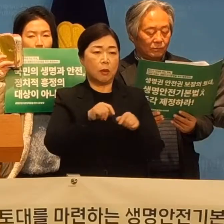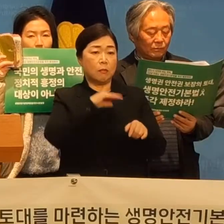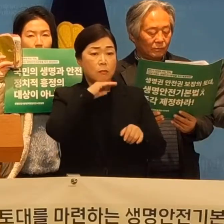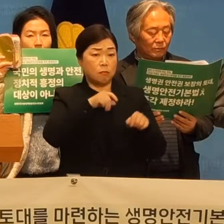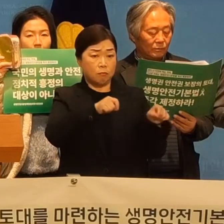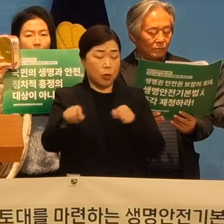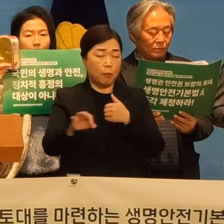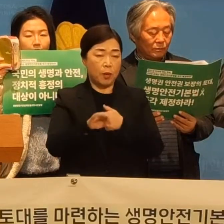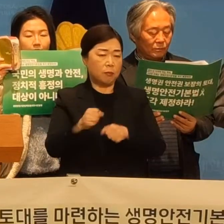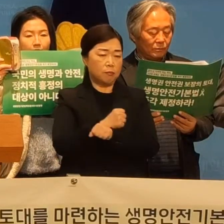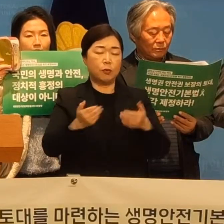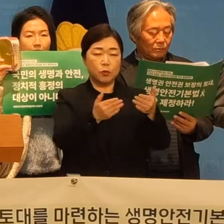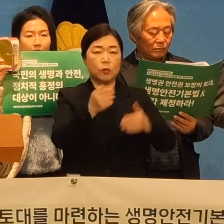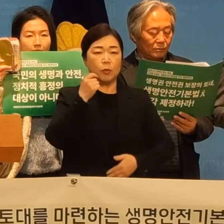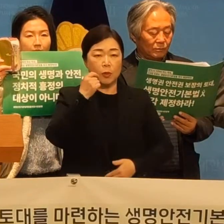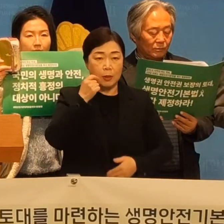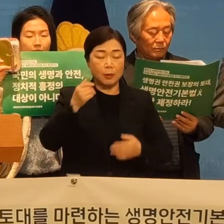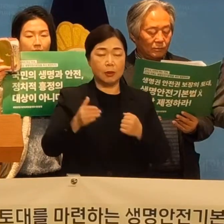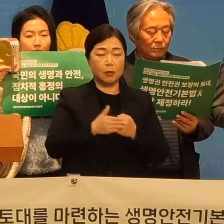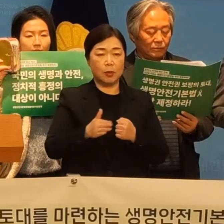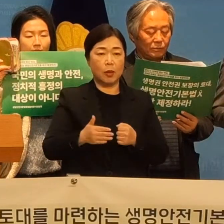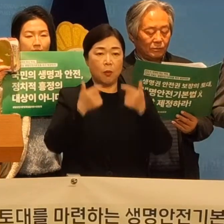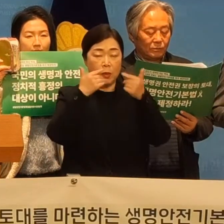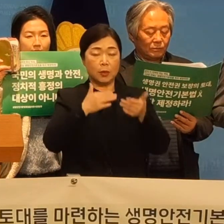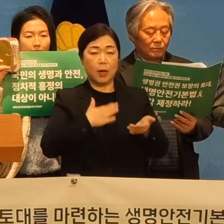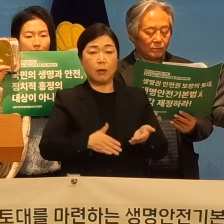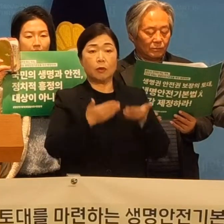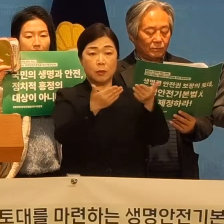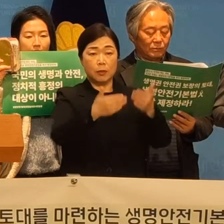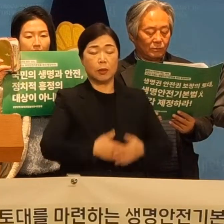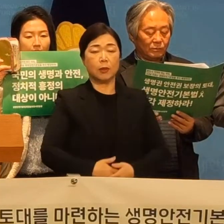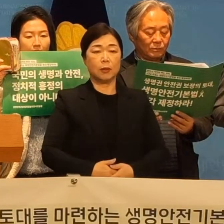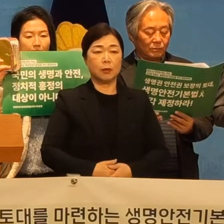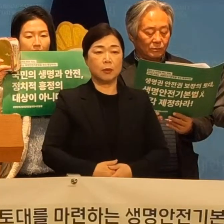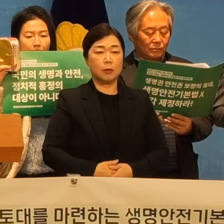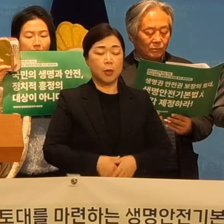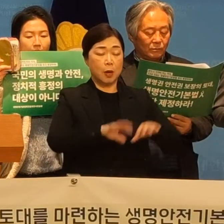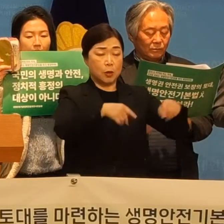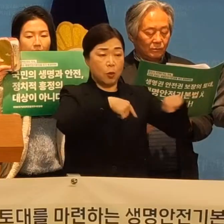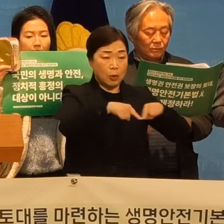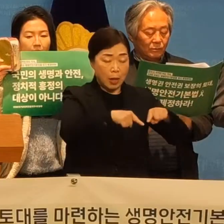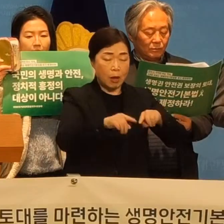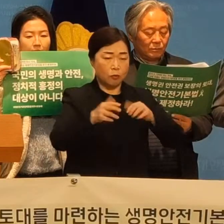밝히며 제 정당과 대한민국 국회가 신속히